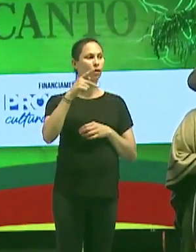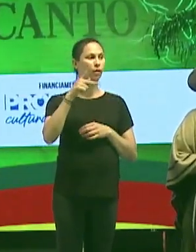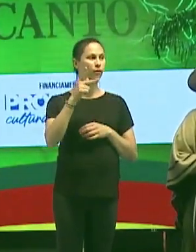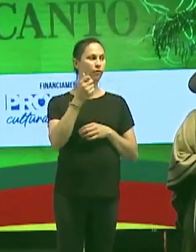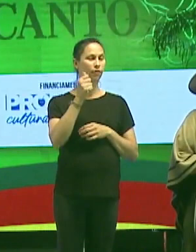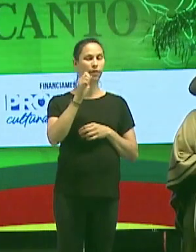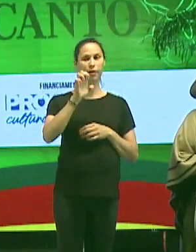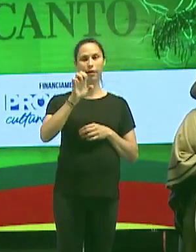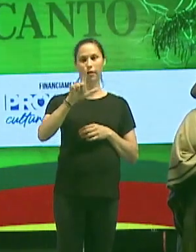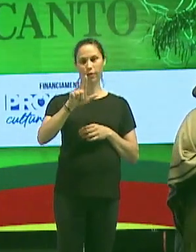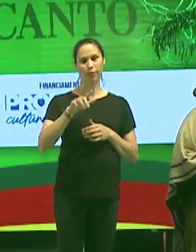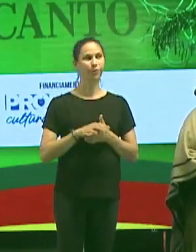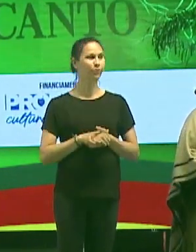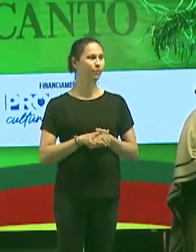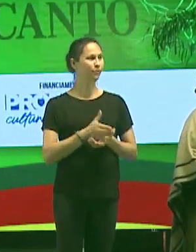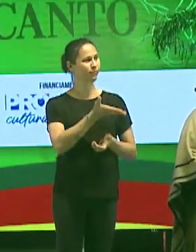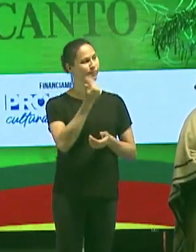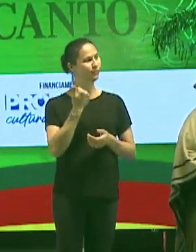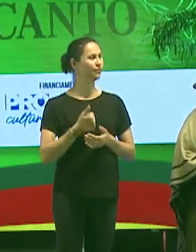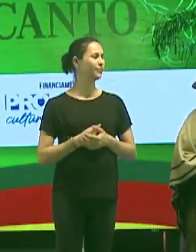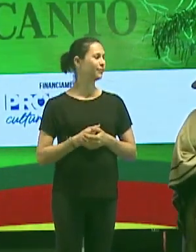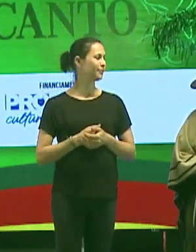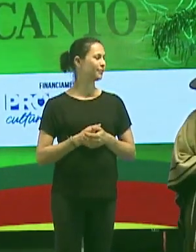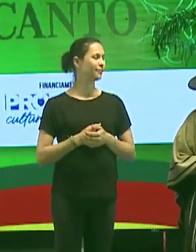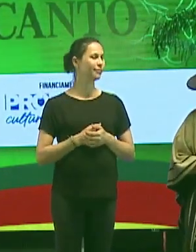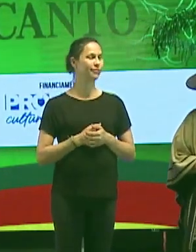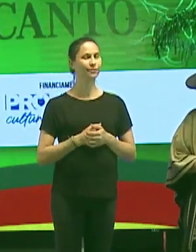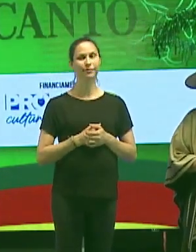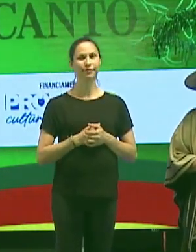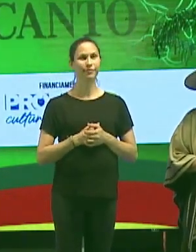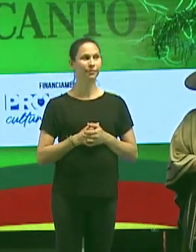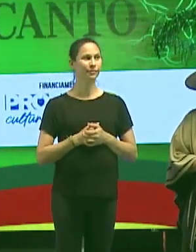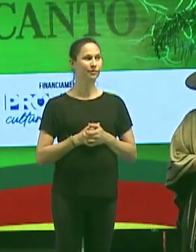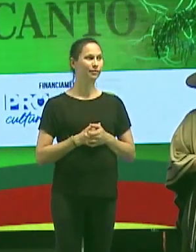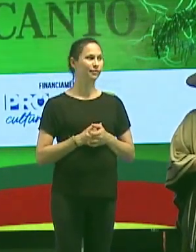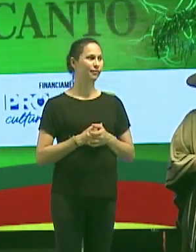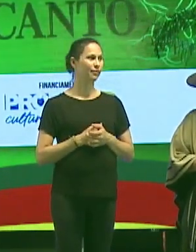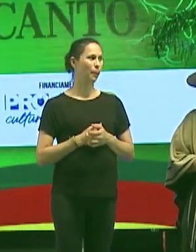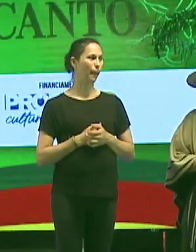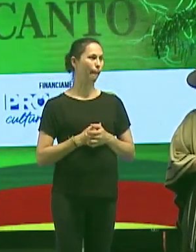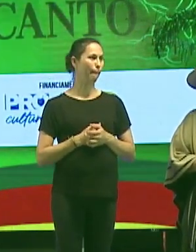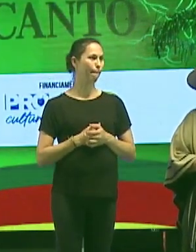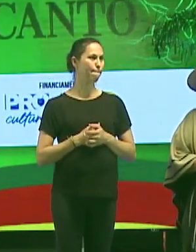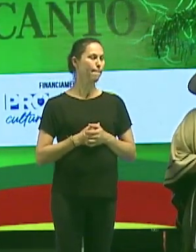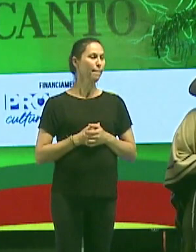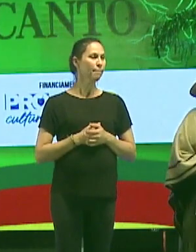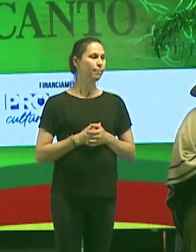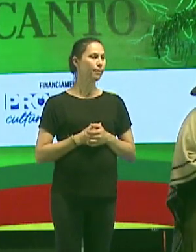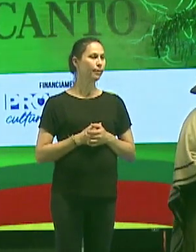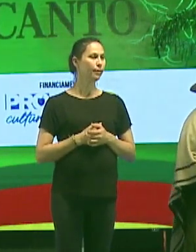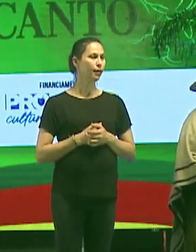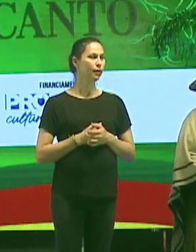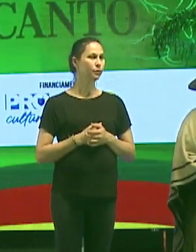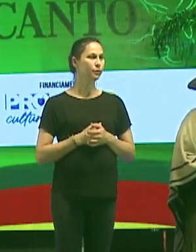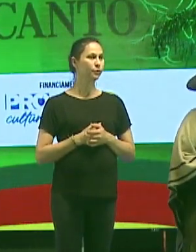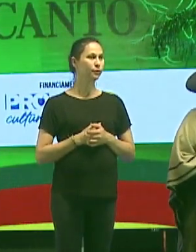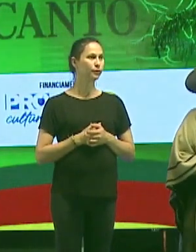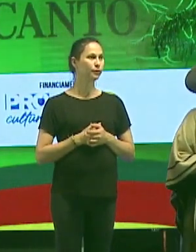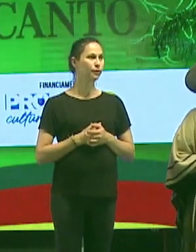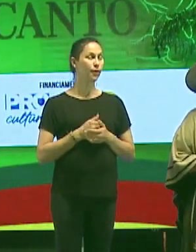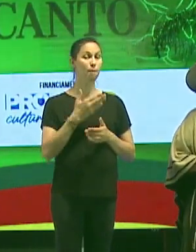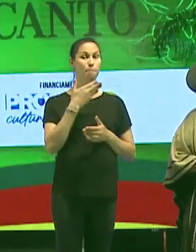com tudo. Que vem, beleza. Rafael. Vem receber, então, essa premiação de melhor